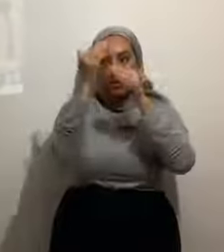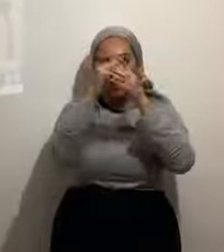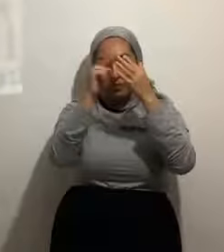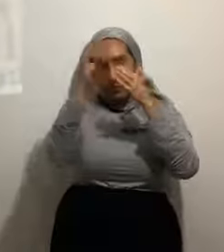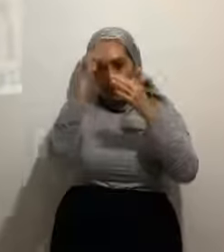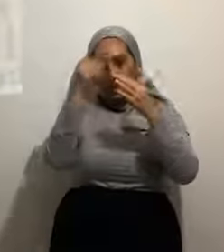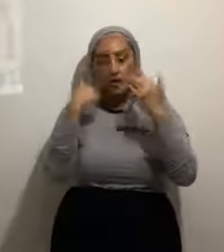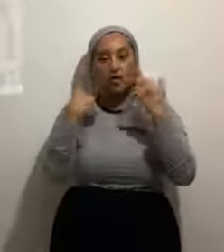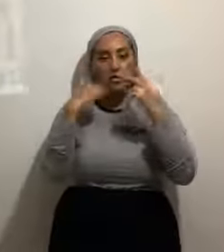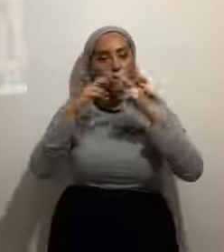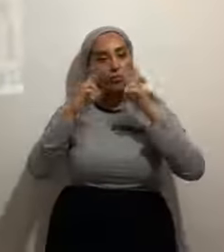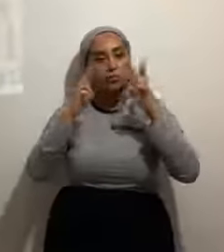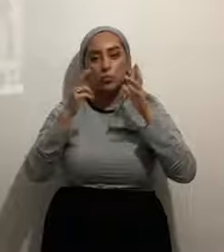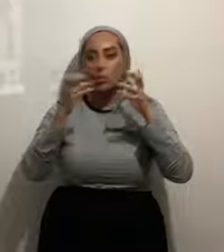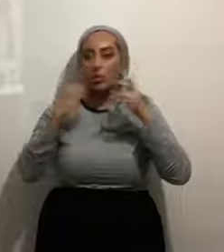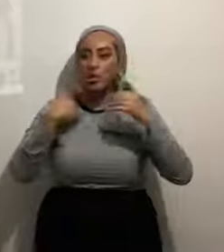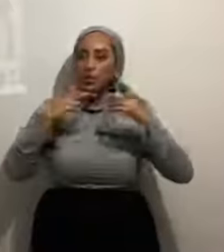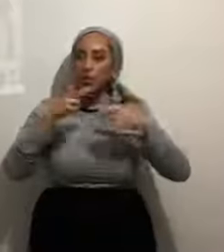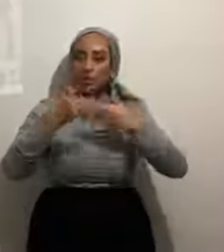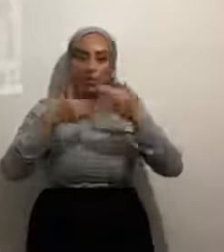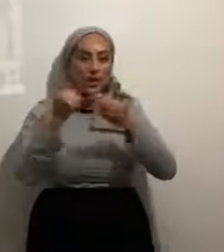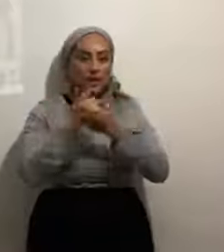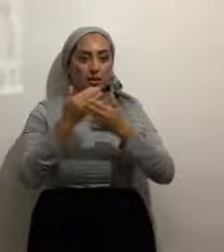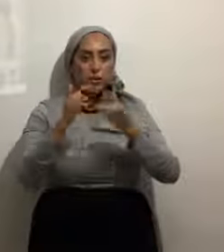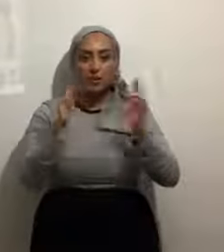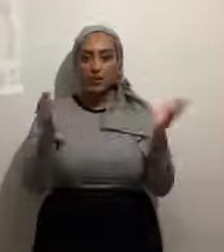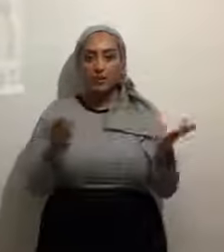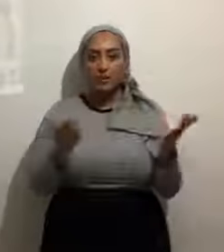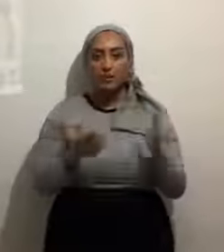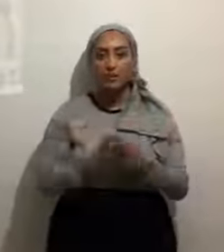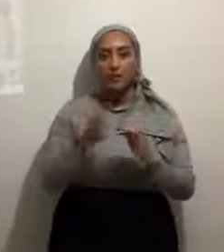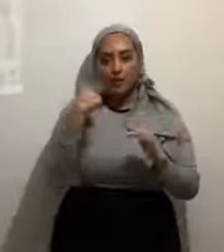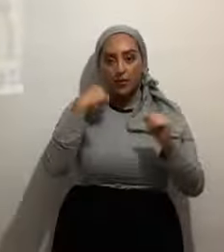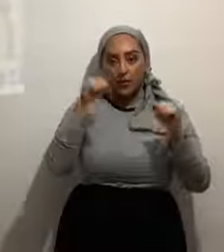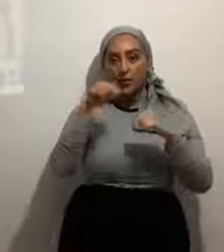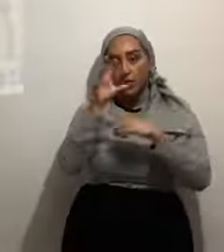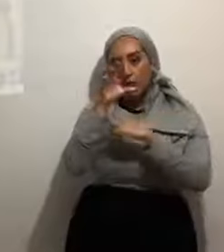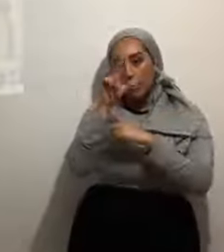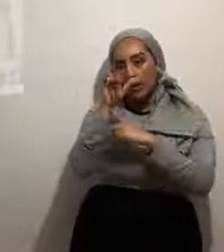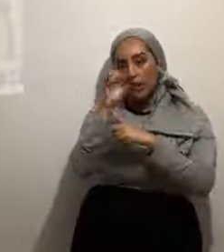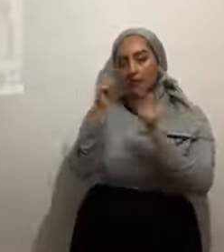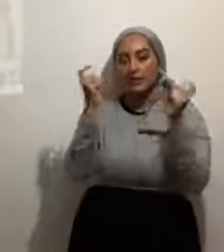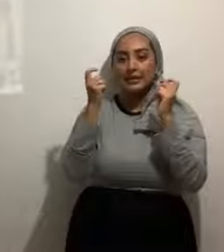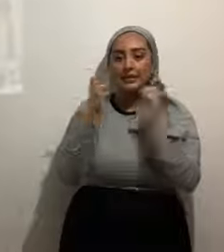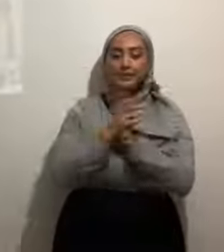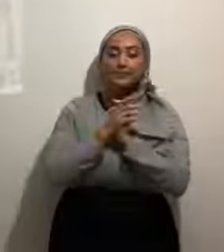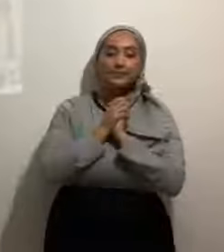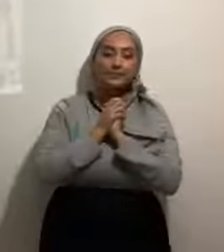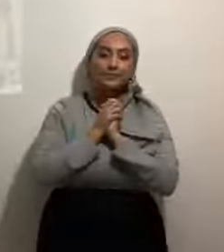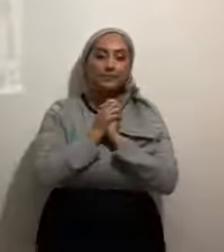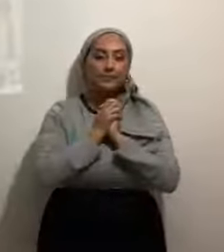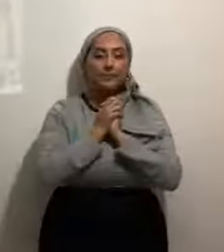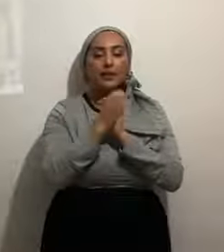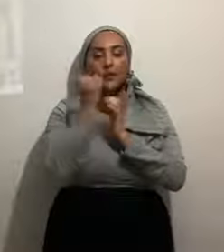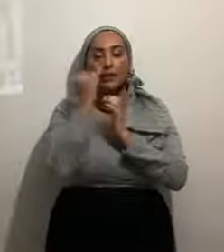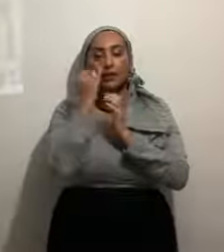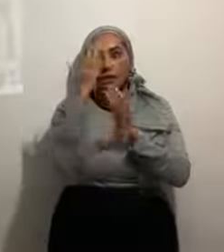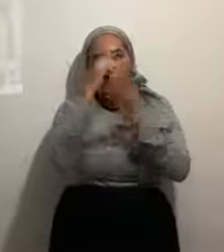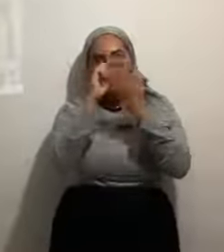toda la disposición y estamos preparando todo acá para poder transmitir las fiestas. Si es voluntad del Eterno, así será. En